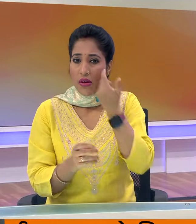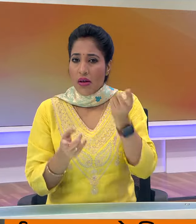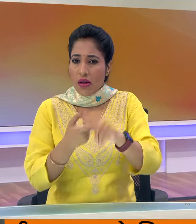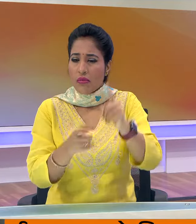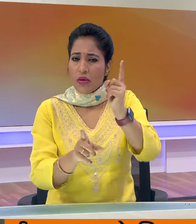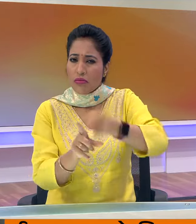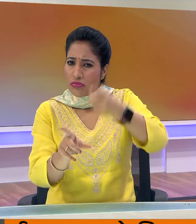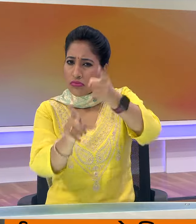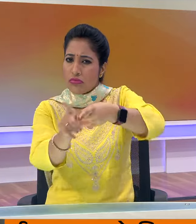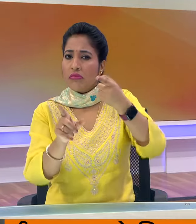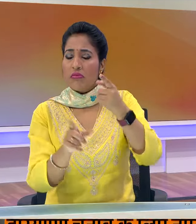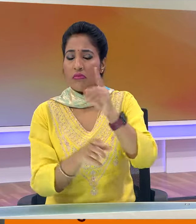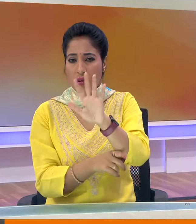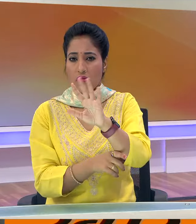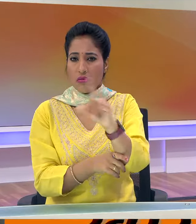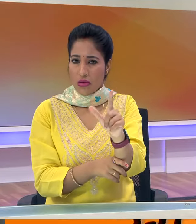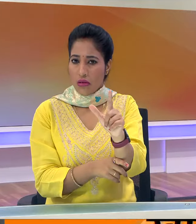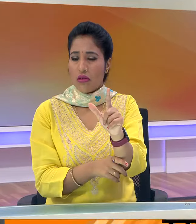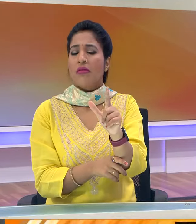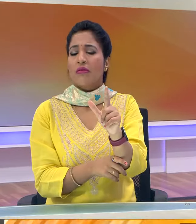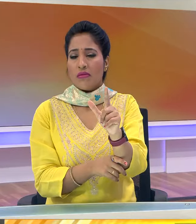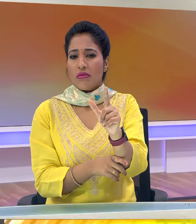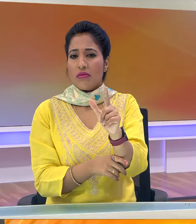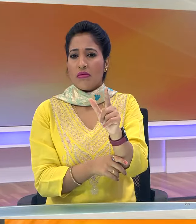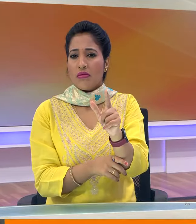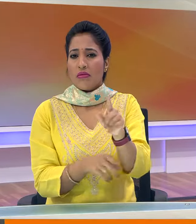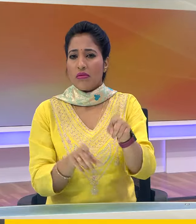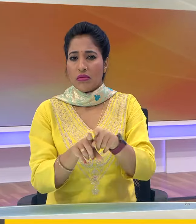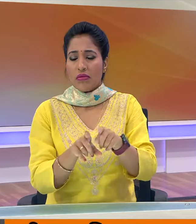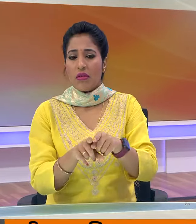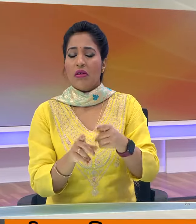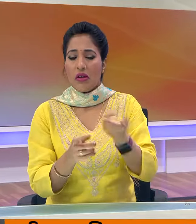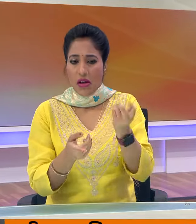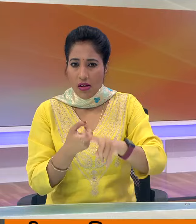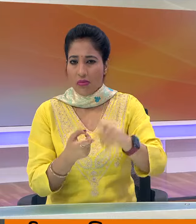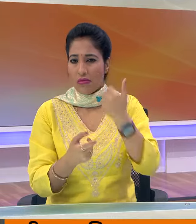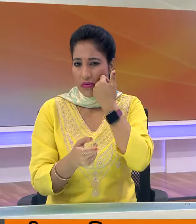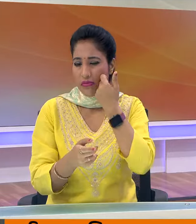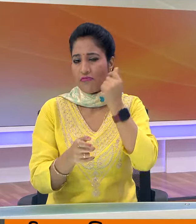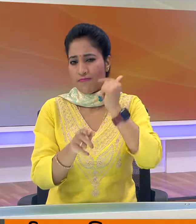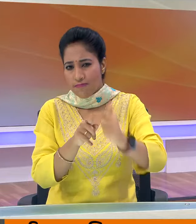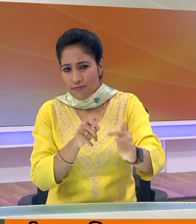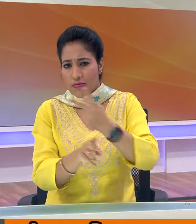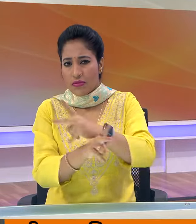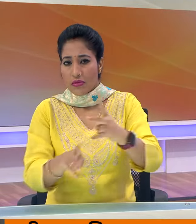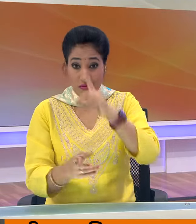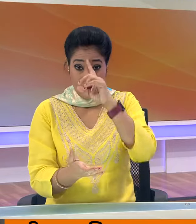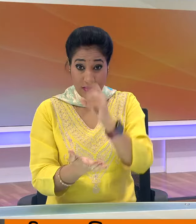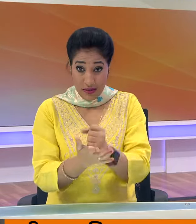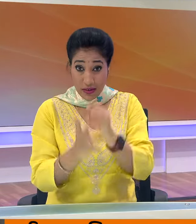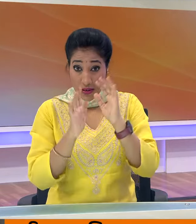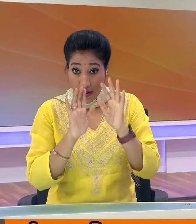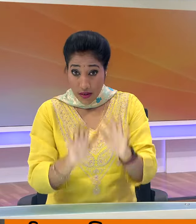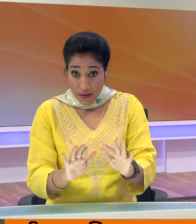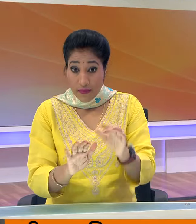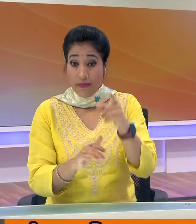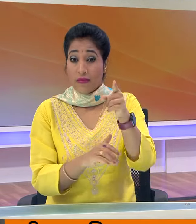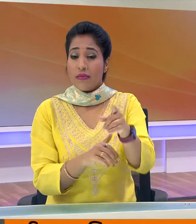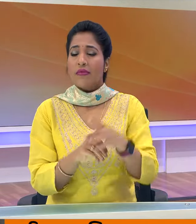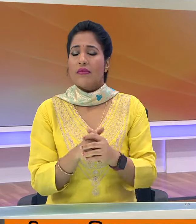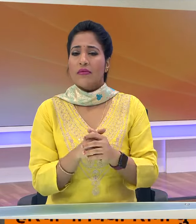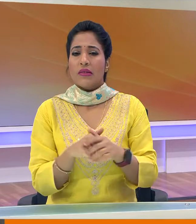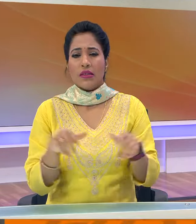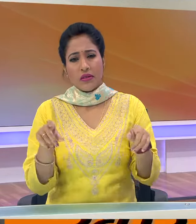प्रति वर्ष 5 लाख रुपये चिकित्सा व्यय करने हेतु जो फैसला उन्होंने किया है,